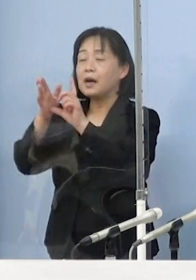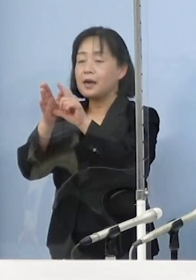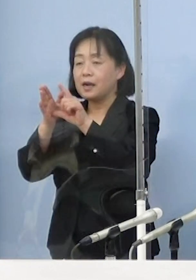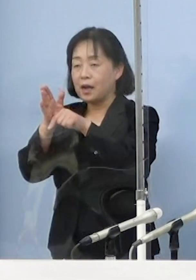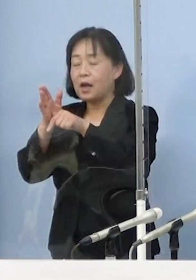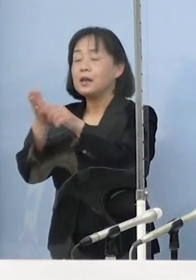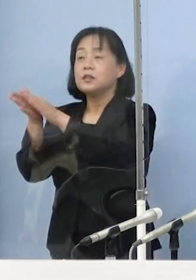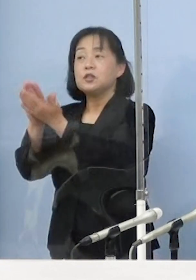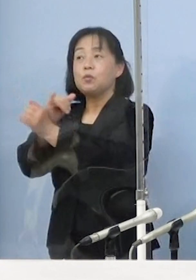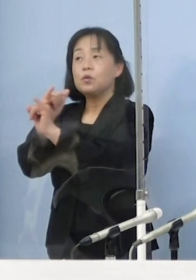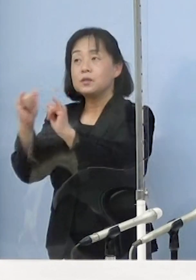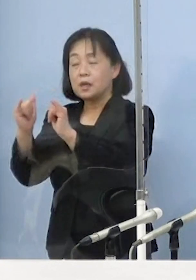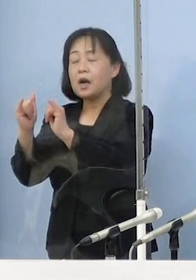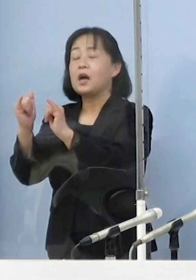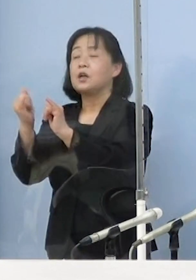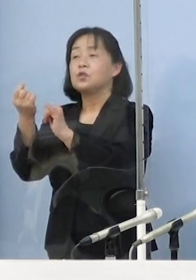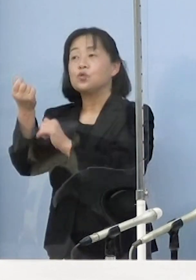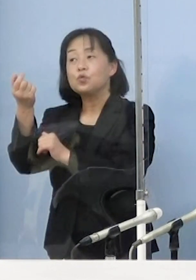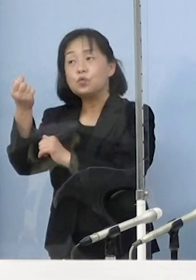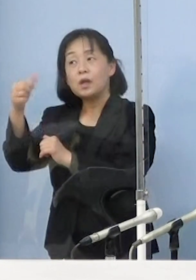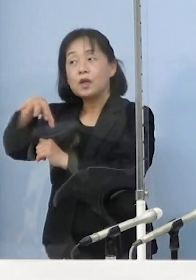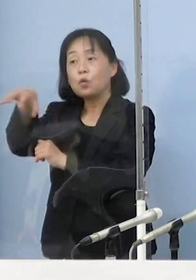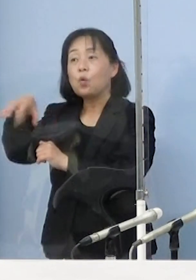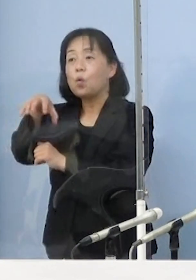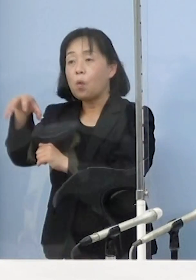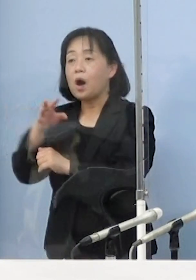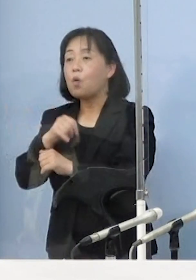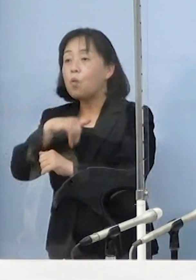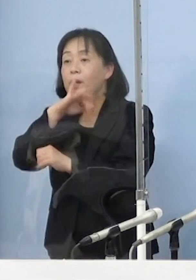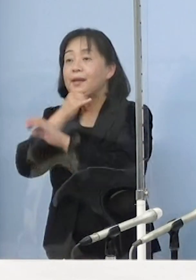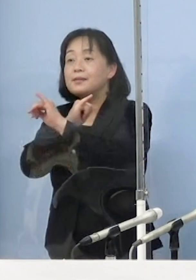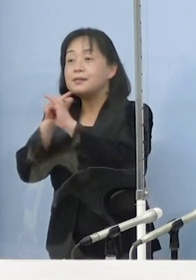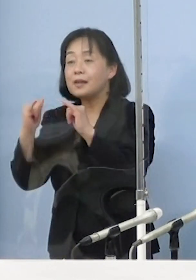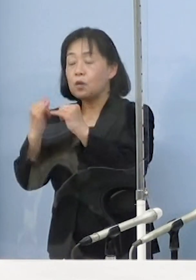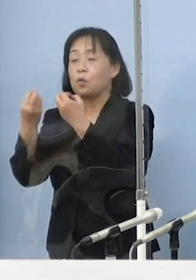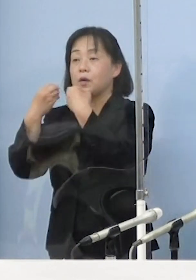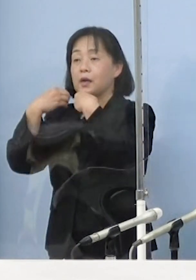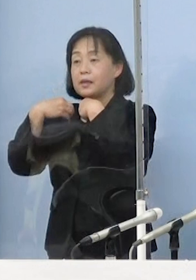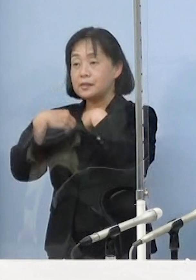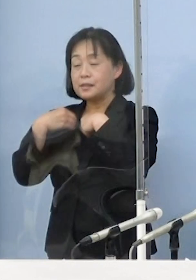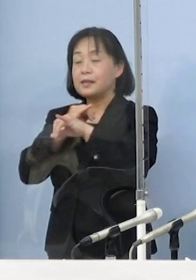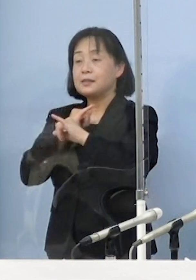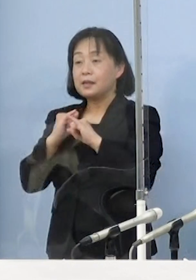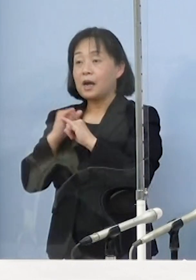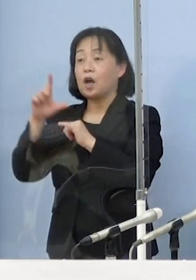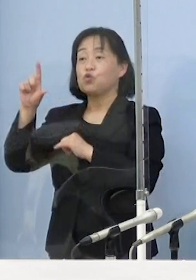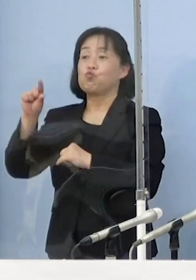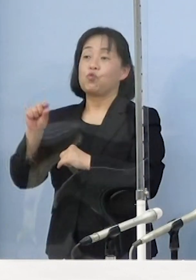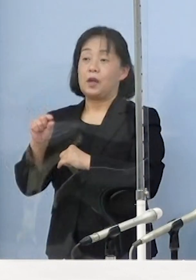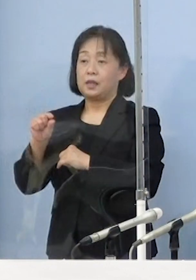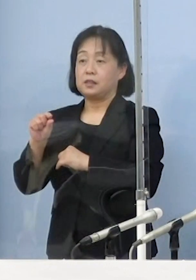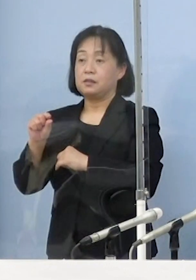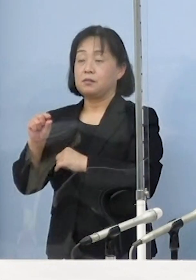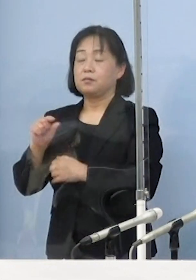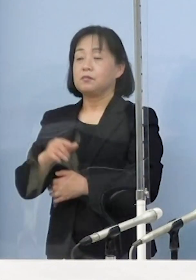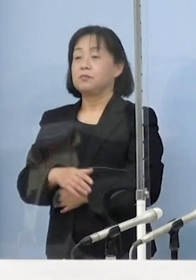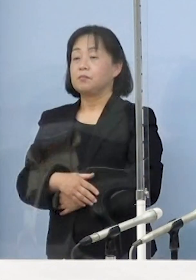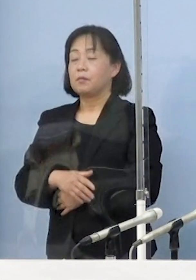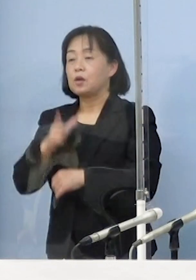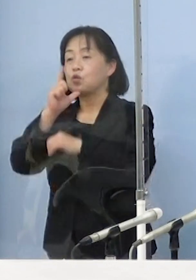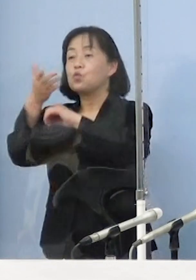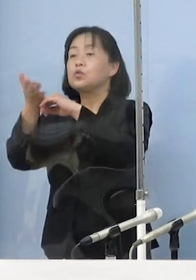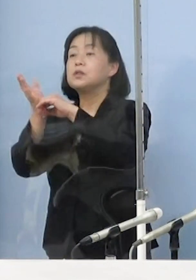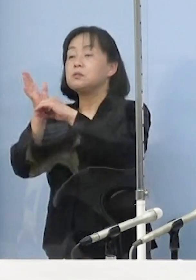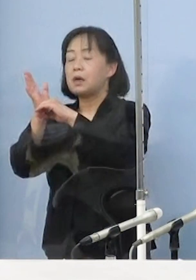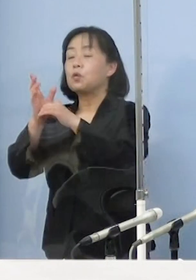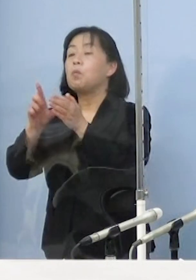者が少ないところって高齢者の罹患してる人が少ないという傾向が一般に言われているんですね。徳島